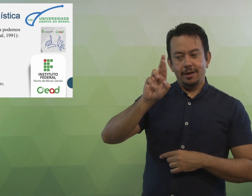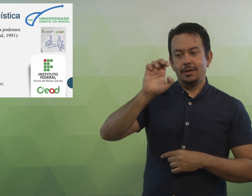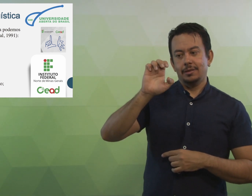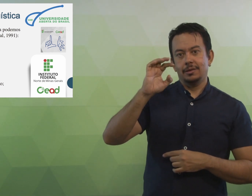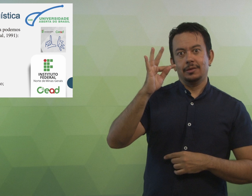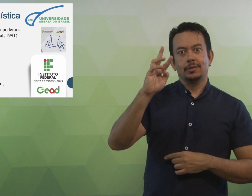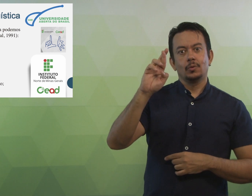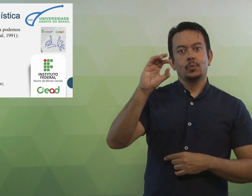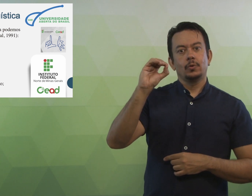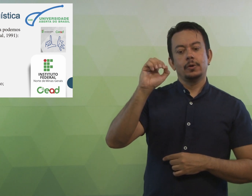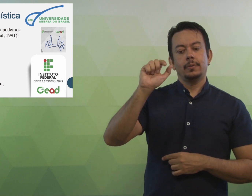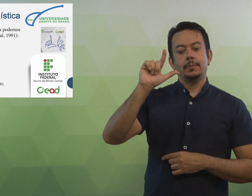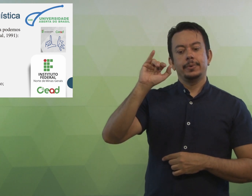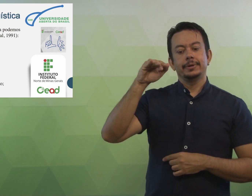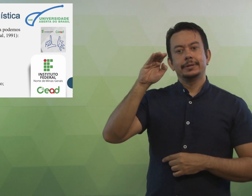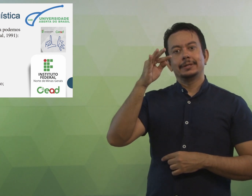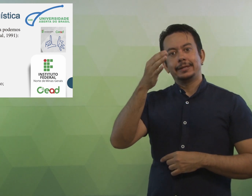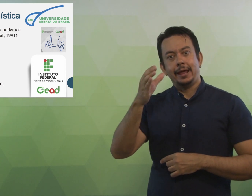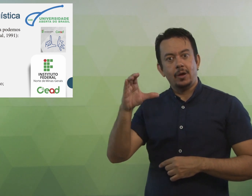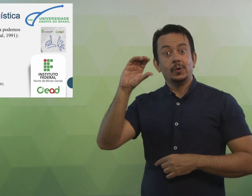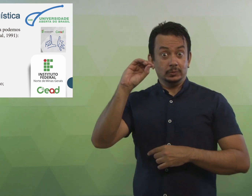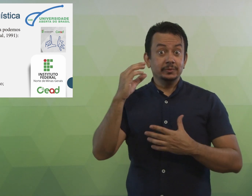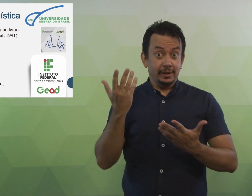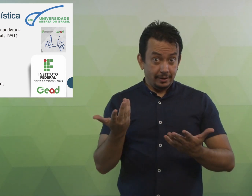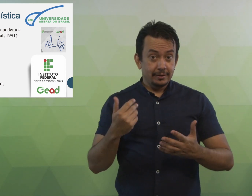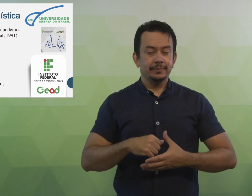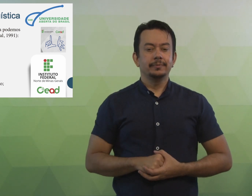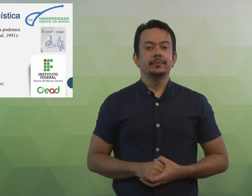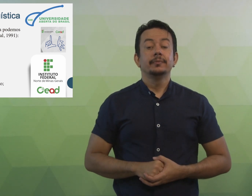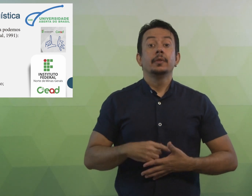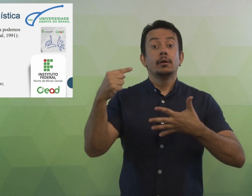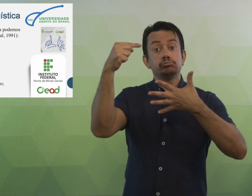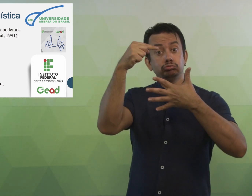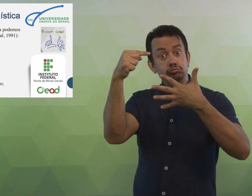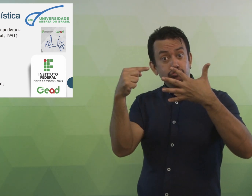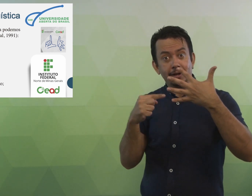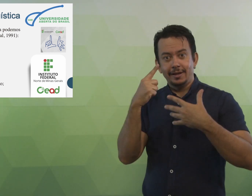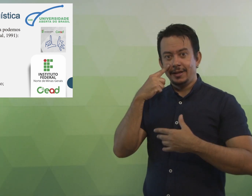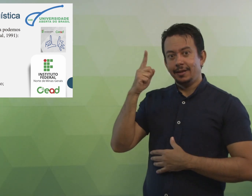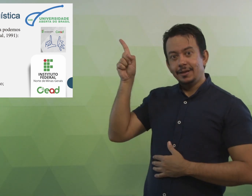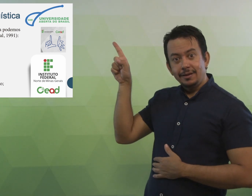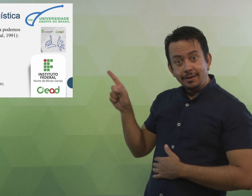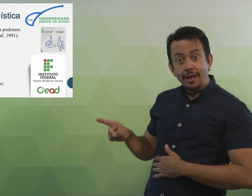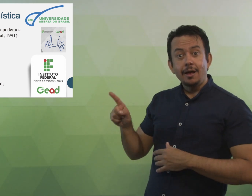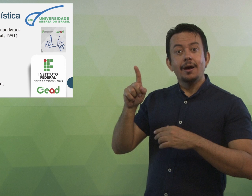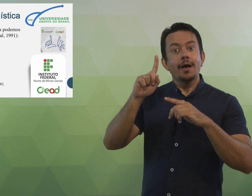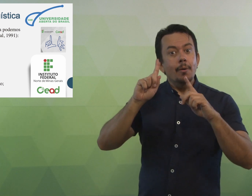tá? É diferente da questão do feedback que o ouvinte tem.